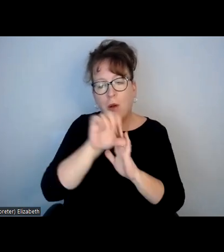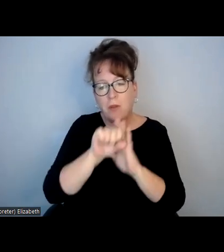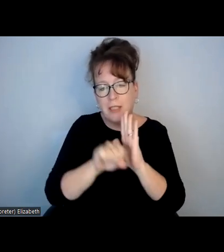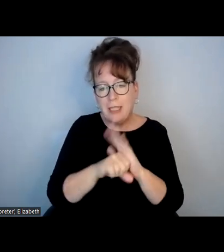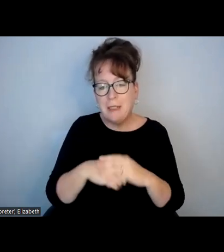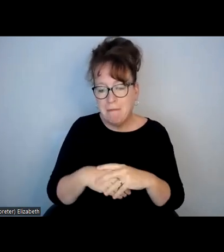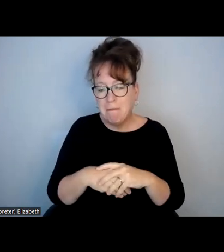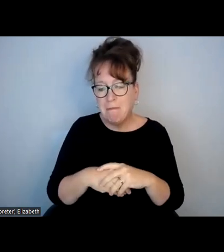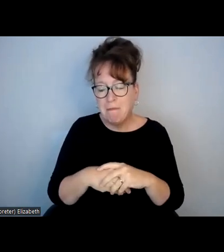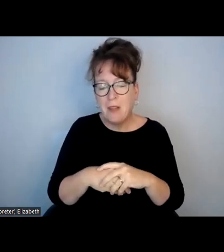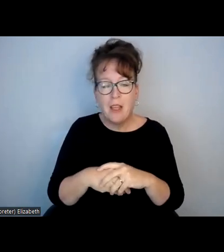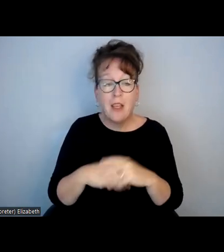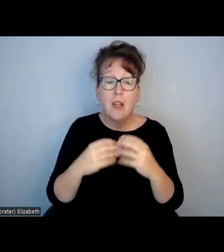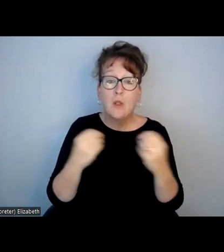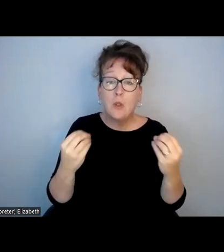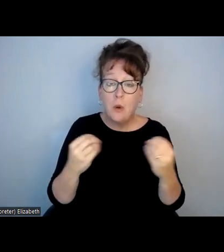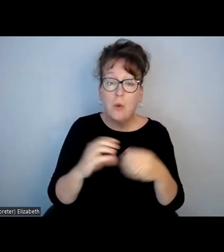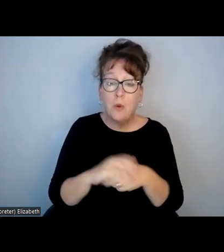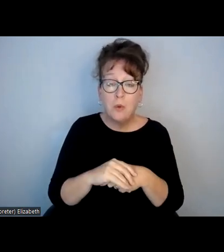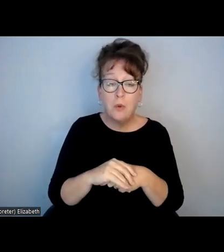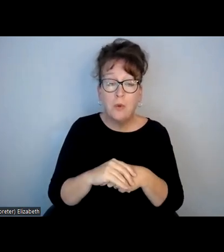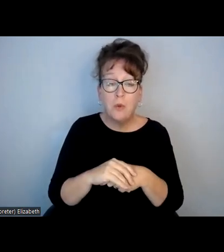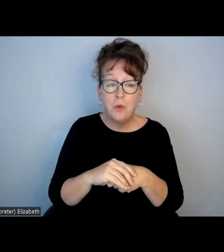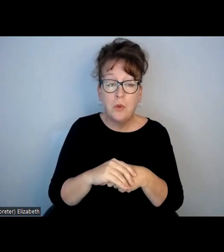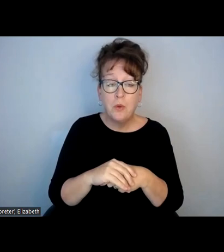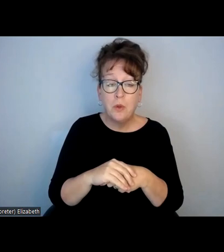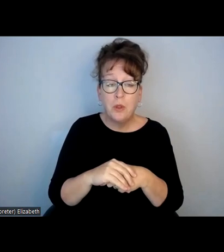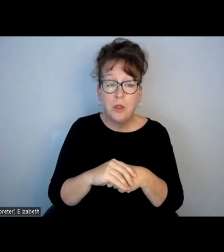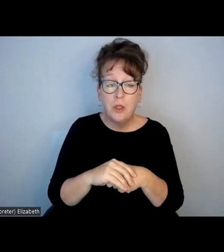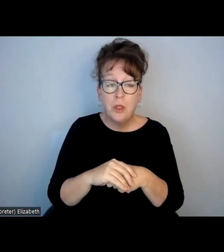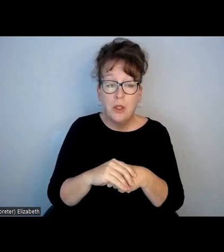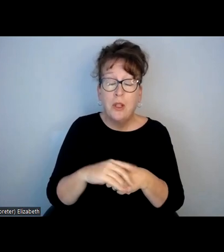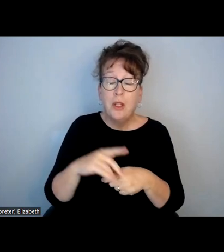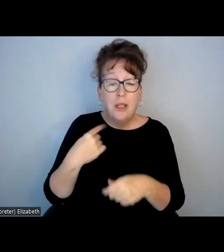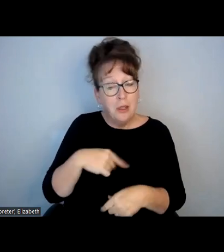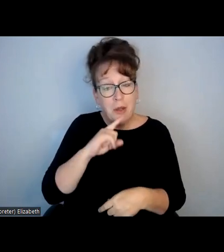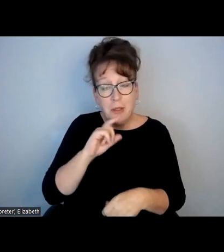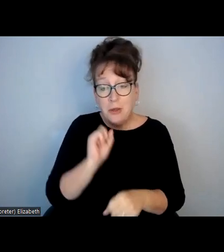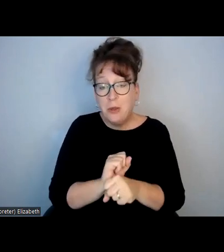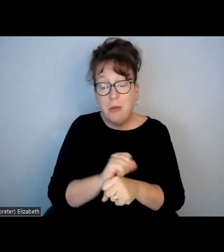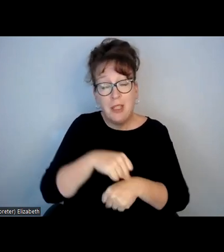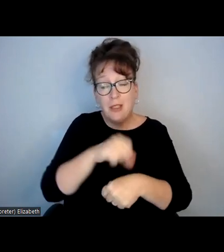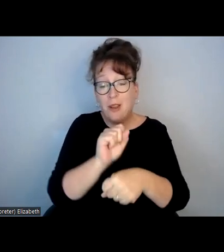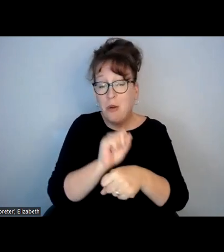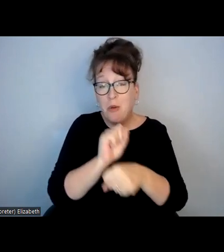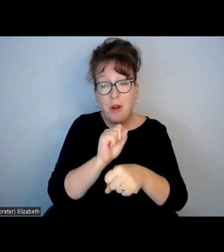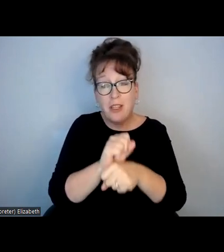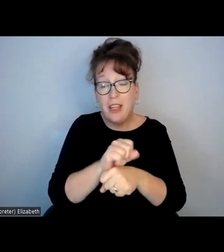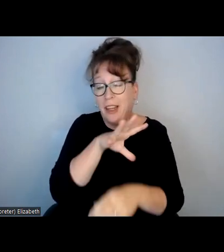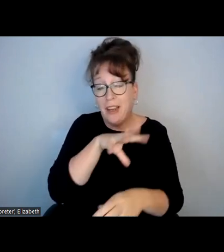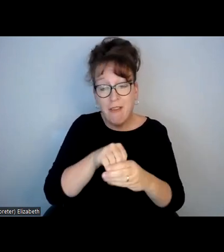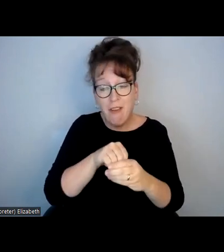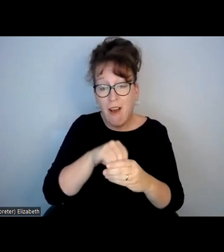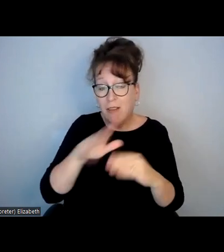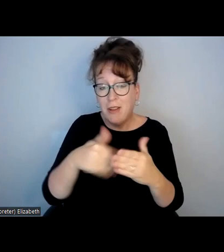haciendo y que puedan influenciar estas cosas que se están haciendo eh estamos eh realmente en el